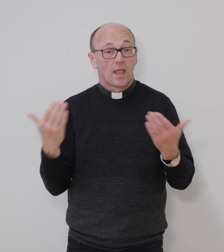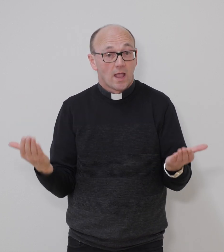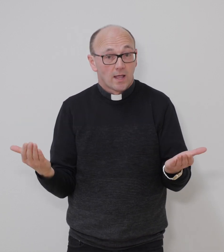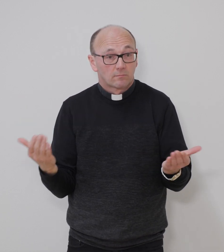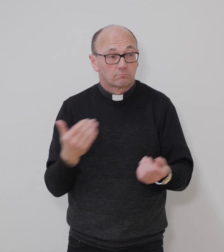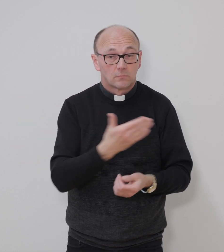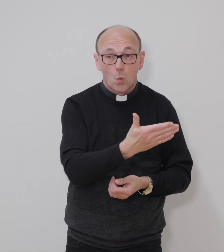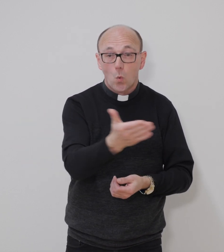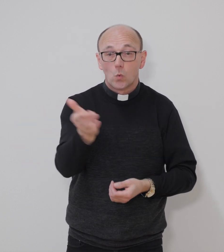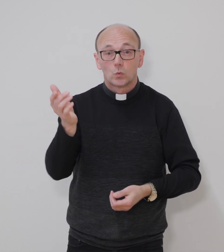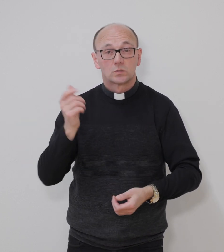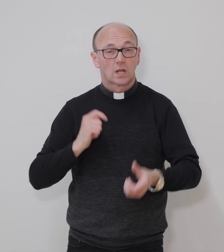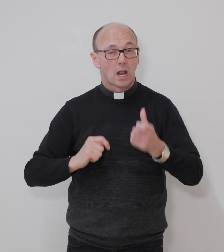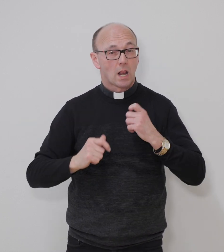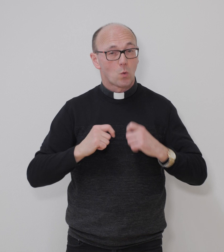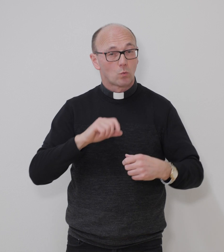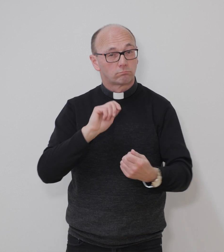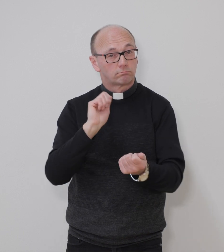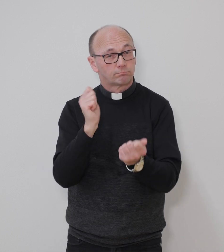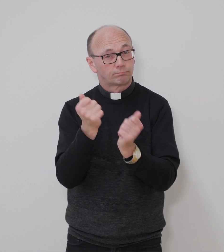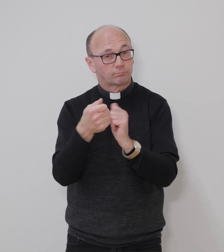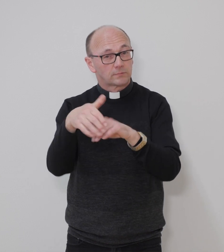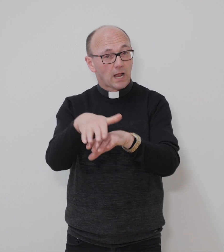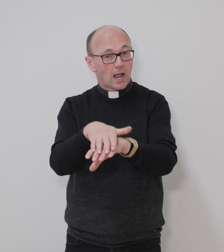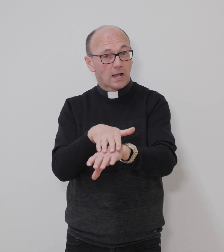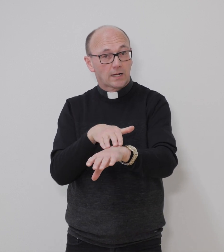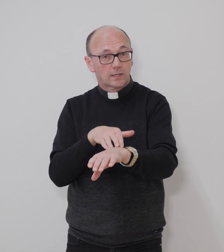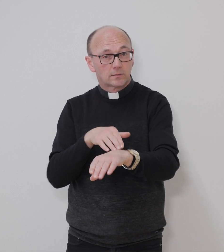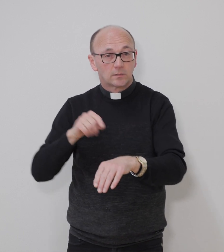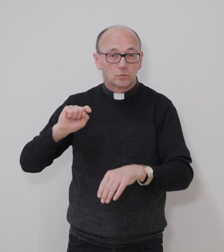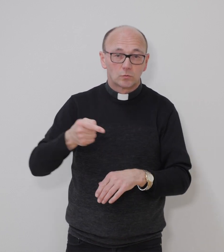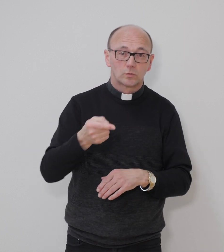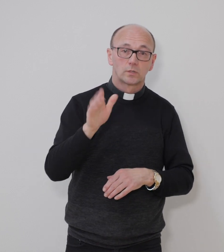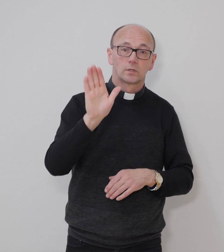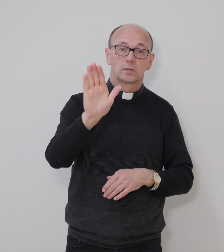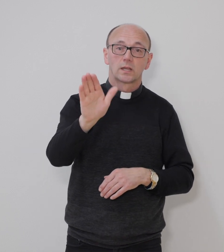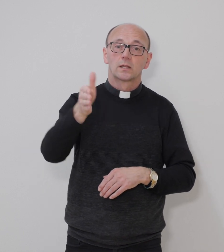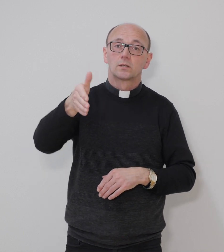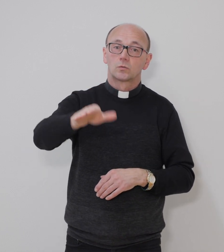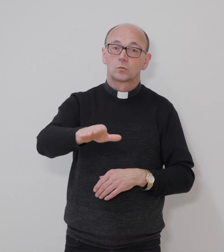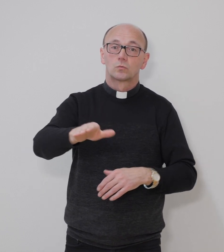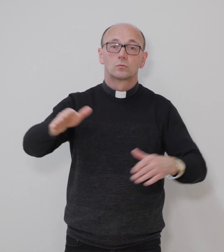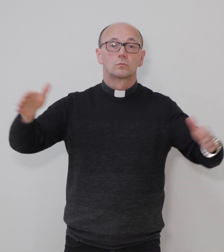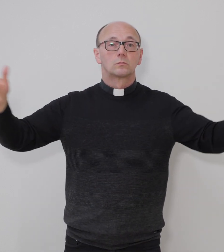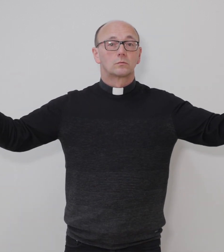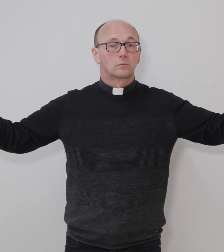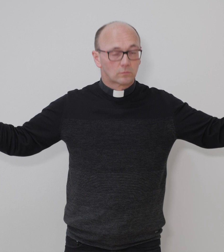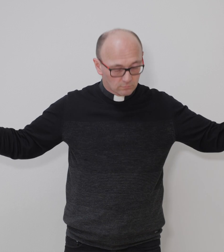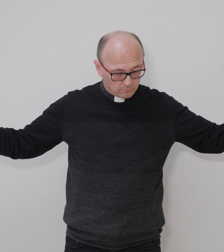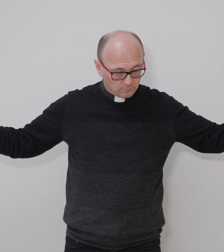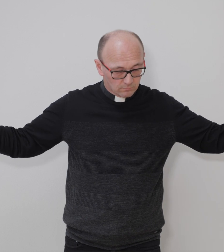erbarme dich. Herr Jesus, wende unsere